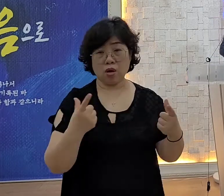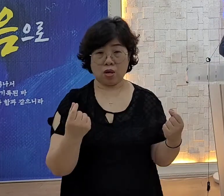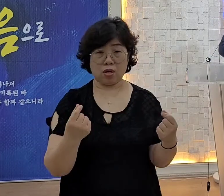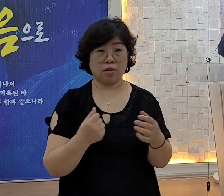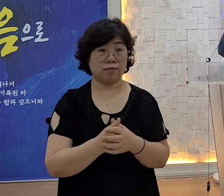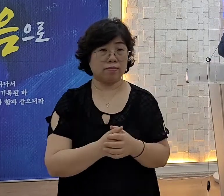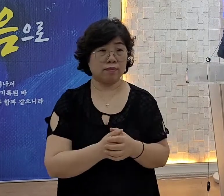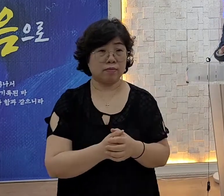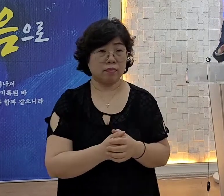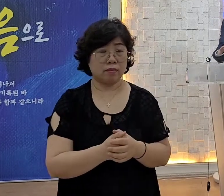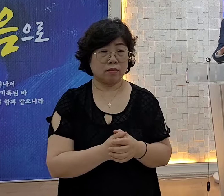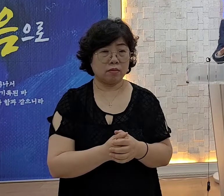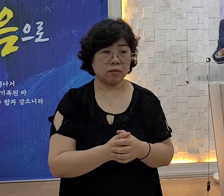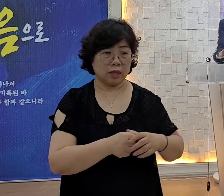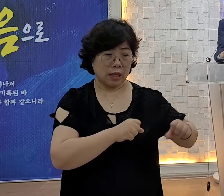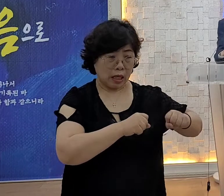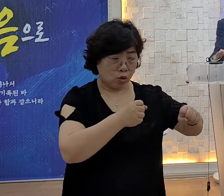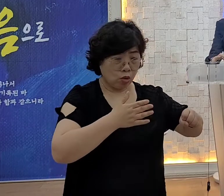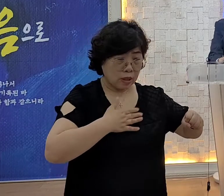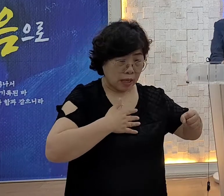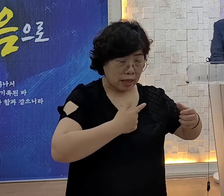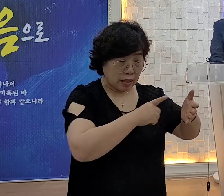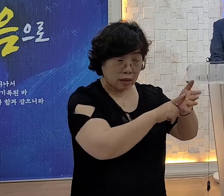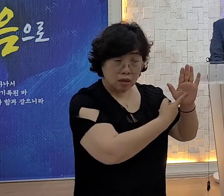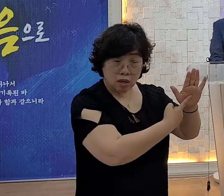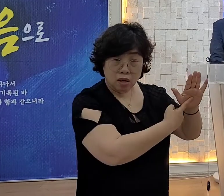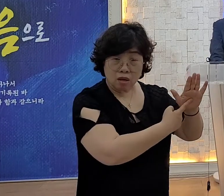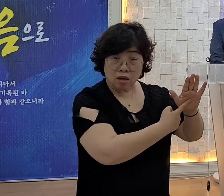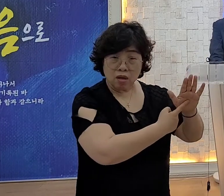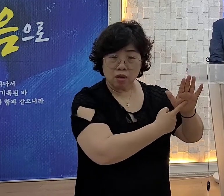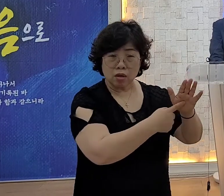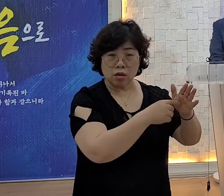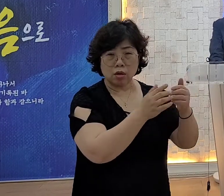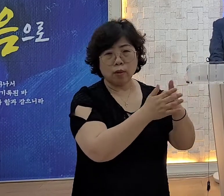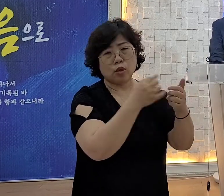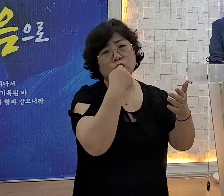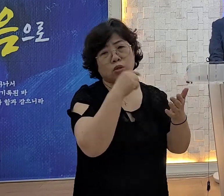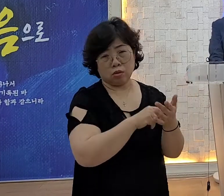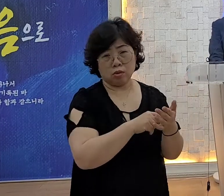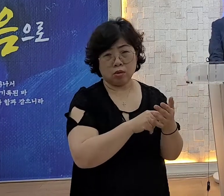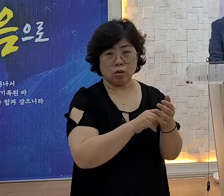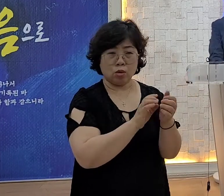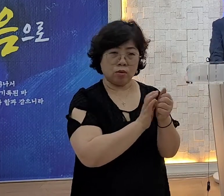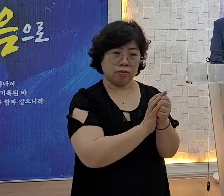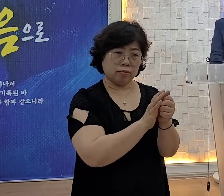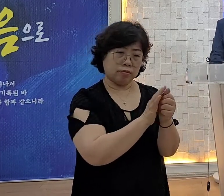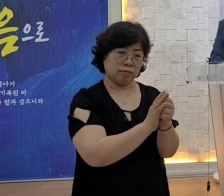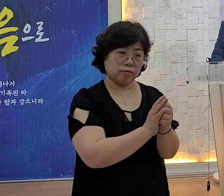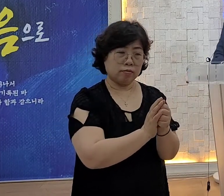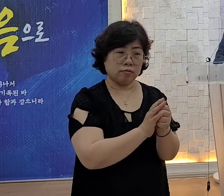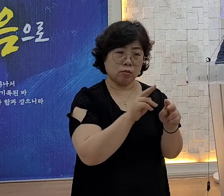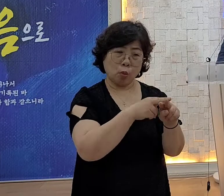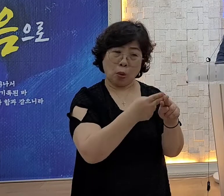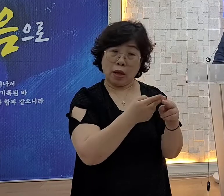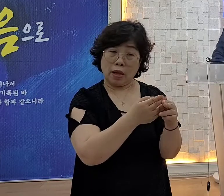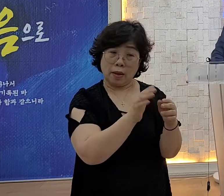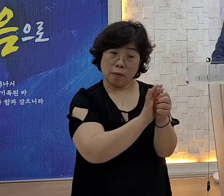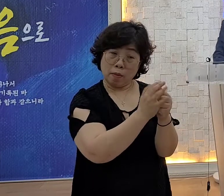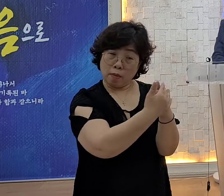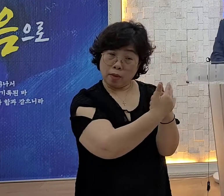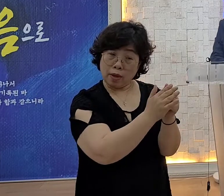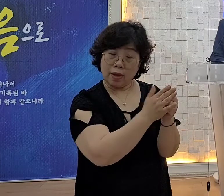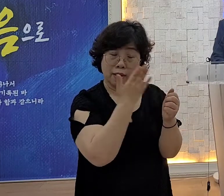행위는 나를 드러내는 거기 때문에 쉬워요. 얼마든지 포장이 가능합니다. 여러분, 제가